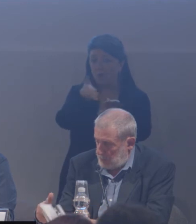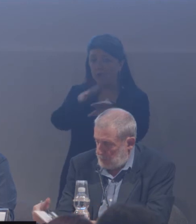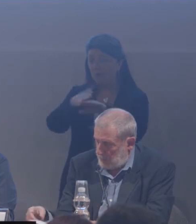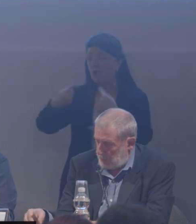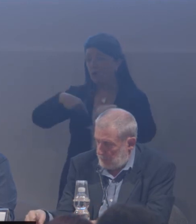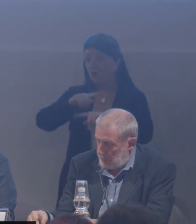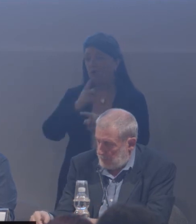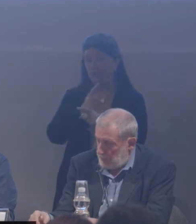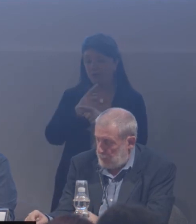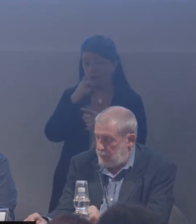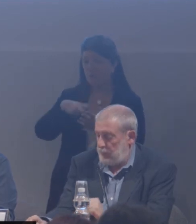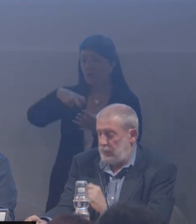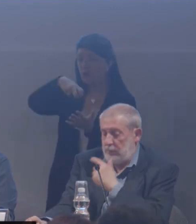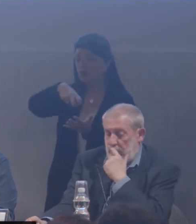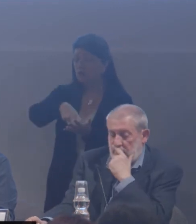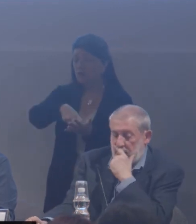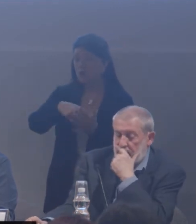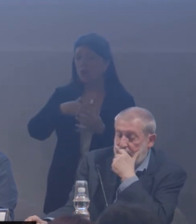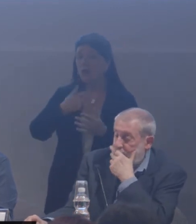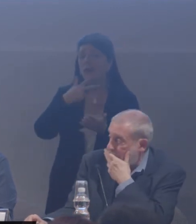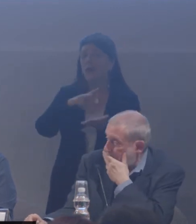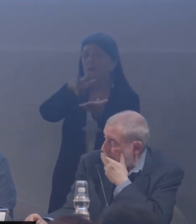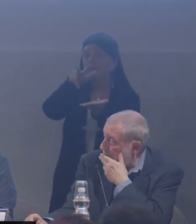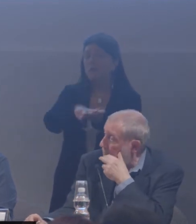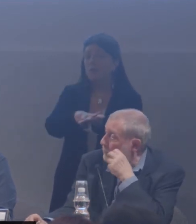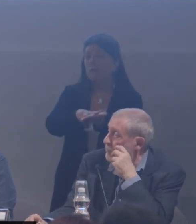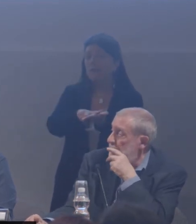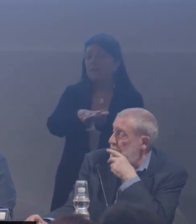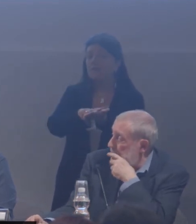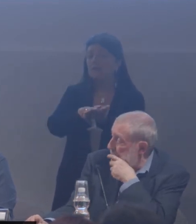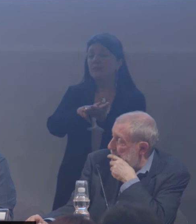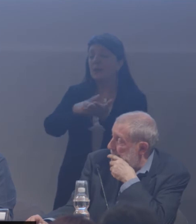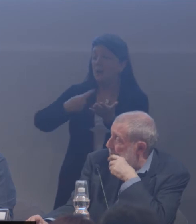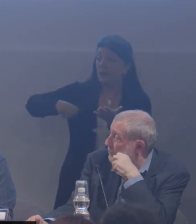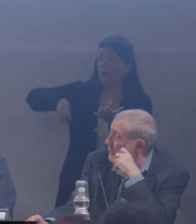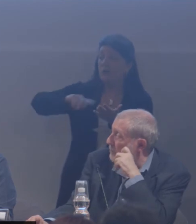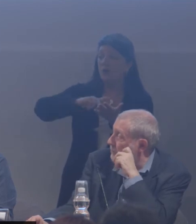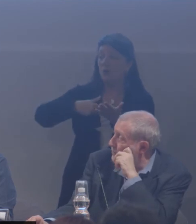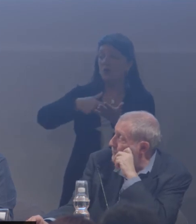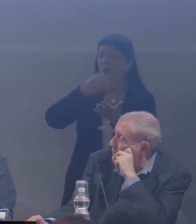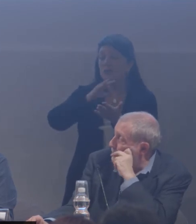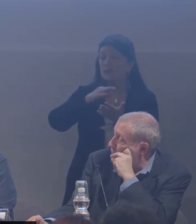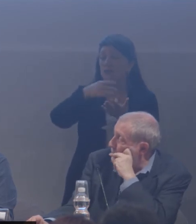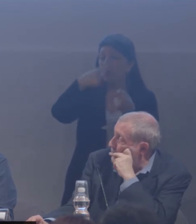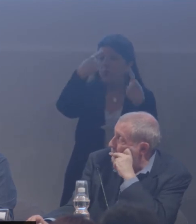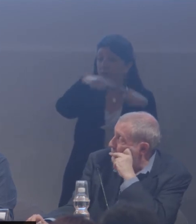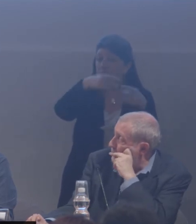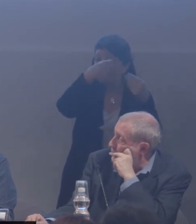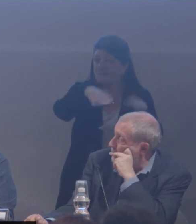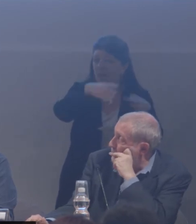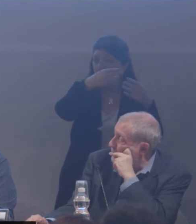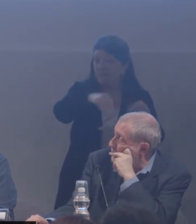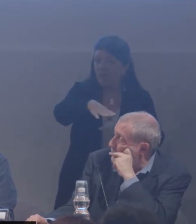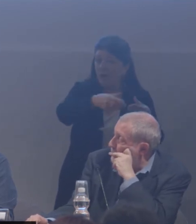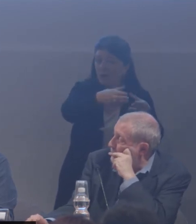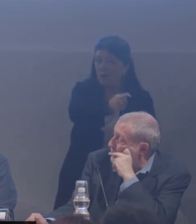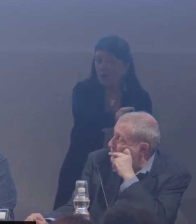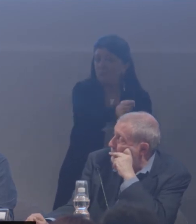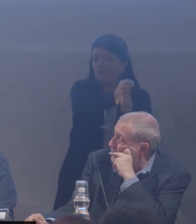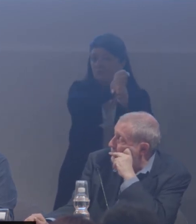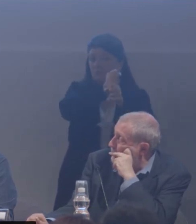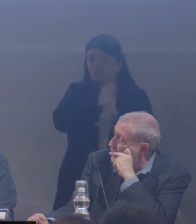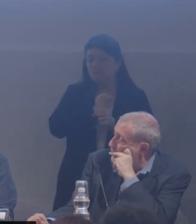di promettere ognuno di noi di fare tutto il possibile per continuare quello che hanno fatto, perché appunto i loro valori, i loro